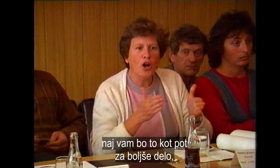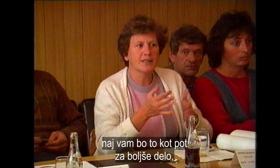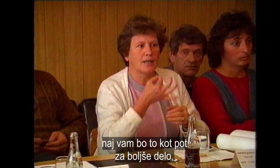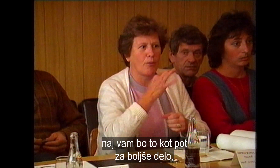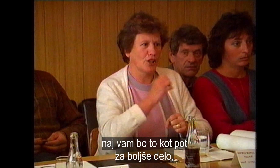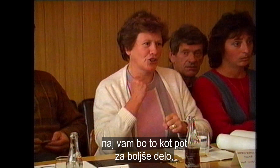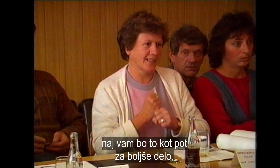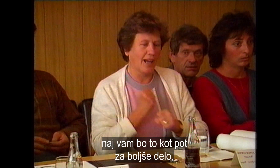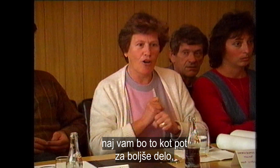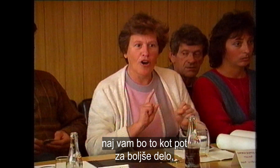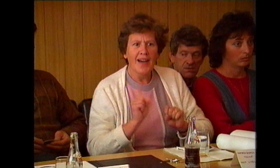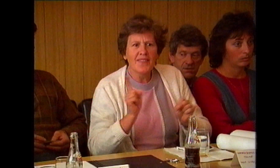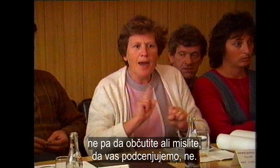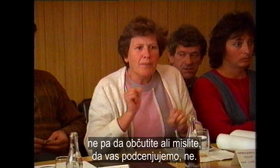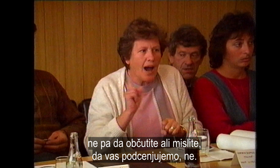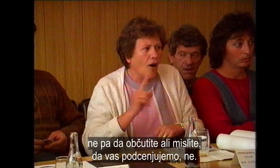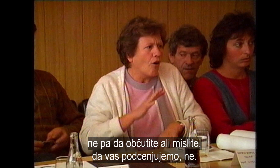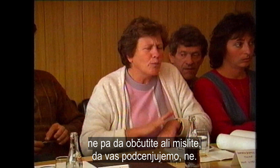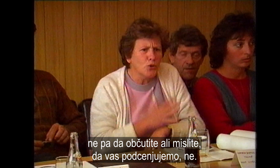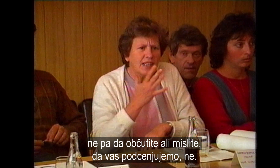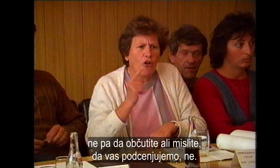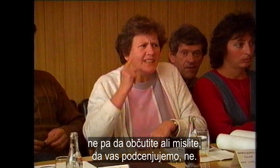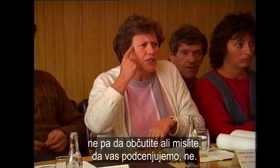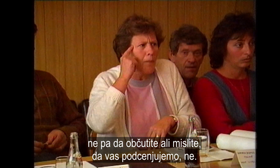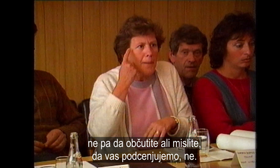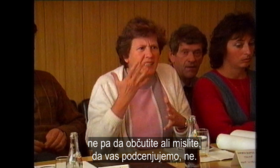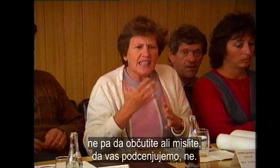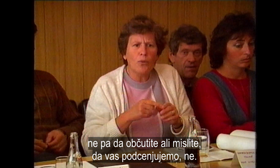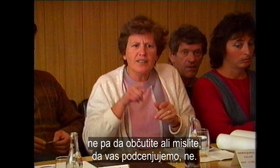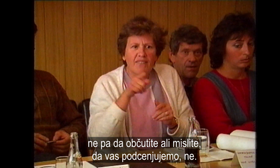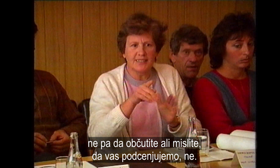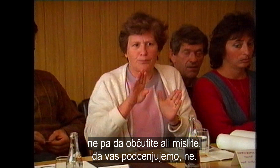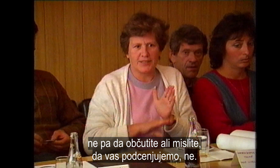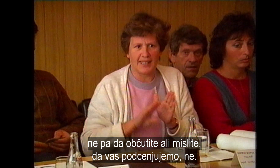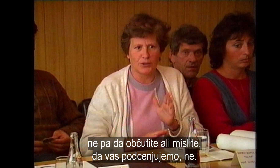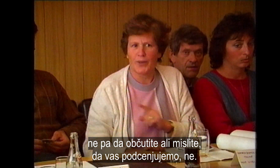pot, da bo vse delo, ne pa oblutek oziroma misel na vas kot crno.